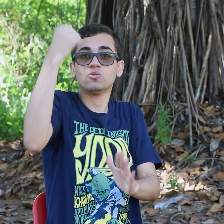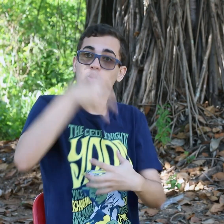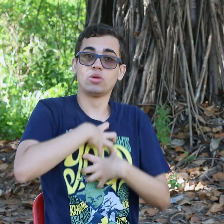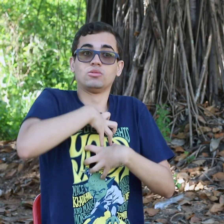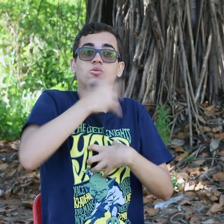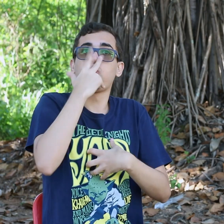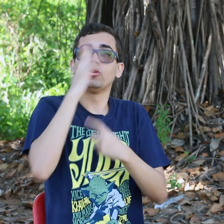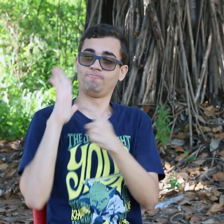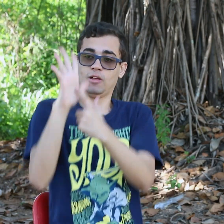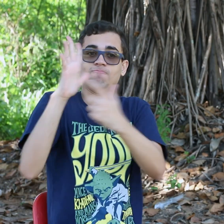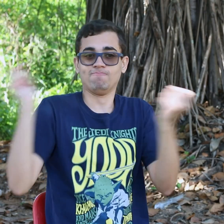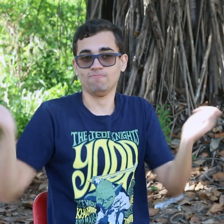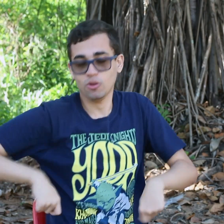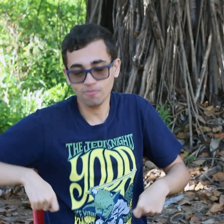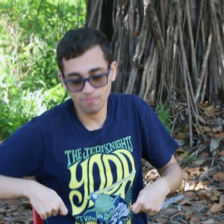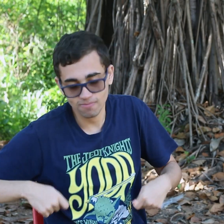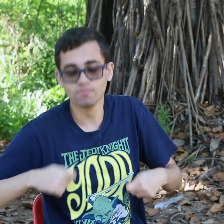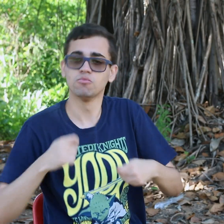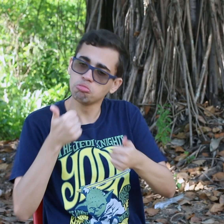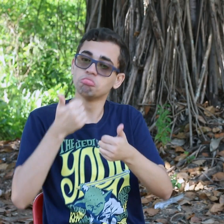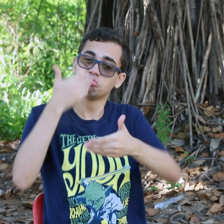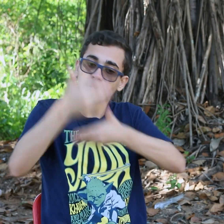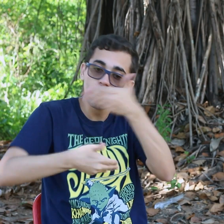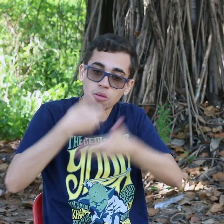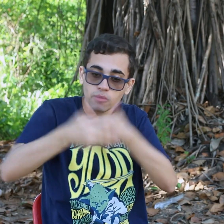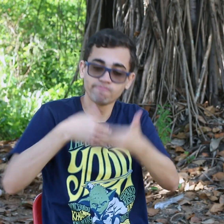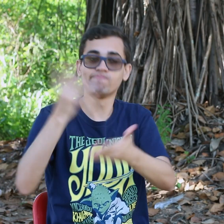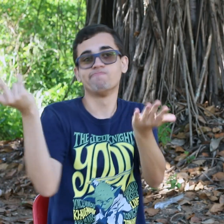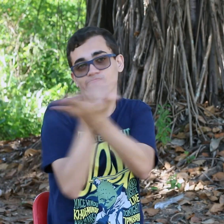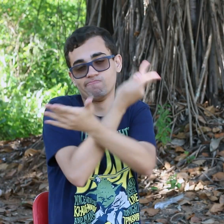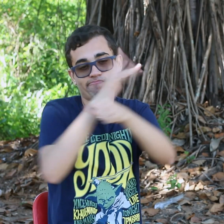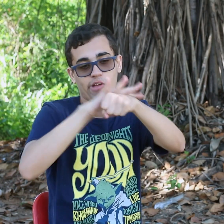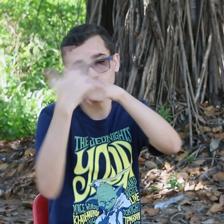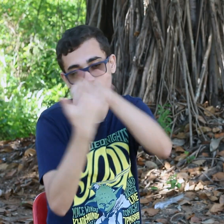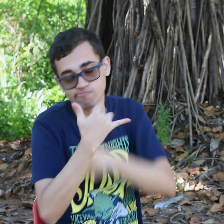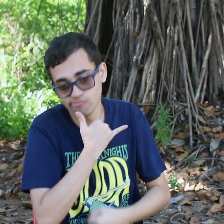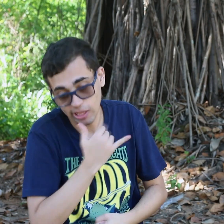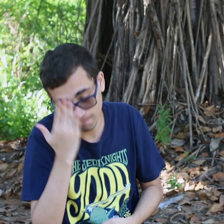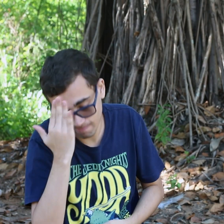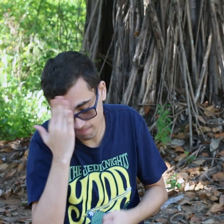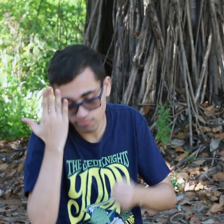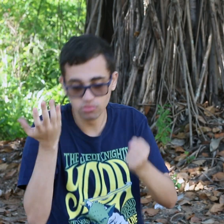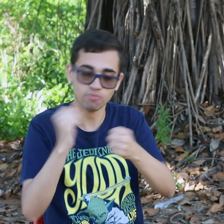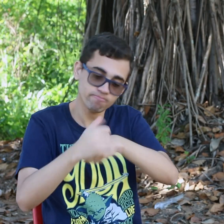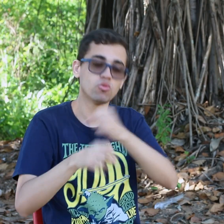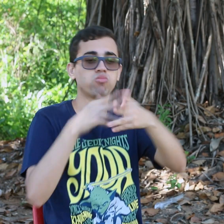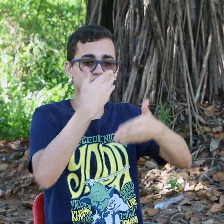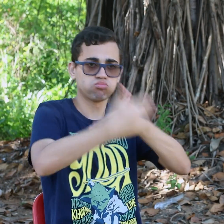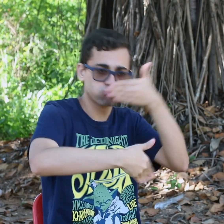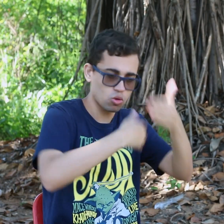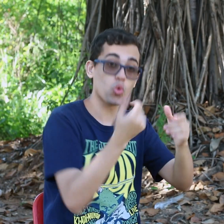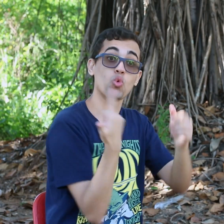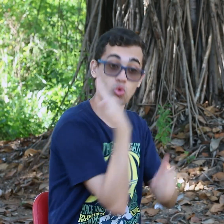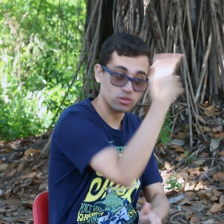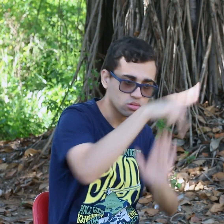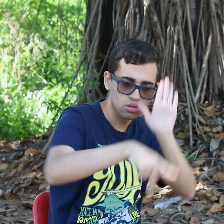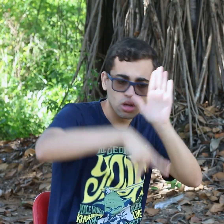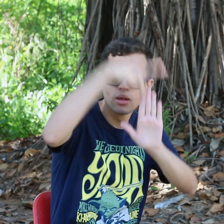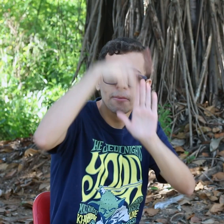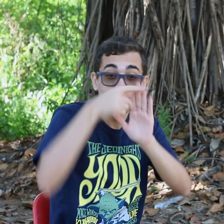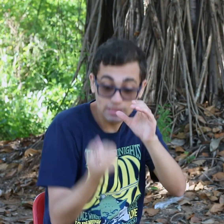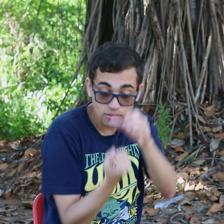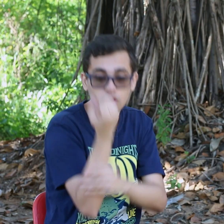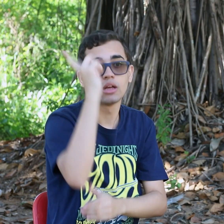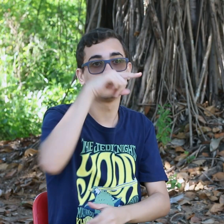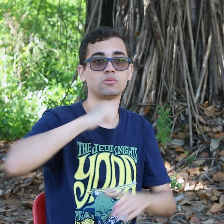surdos, de Muriaé e Itaperuna, e nós ganhamos, e nós conseguimos perceber que temos que ter essa valorização, nós temos esse conhecimento,